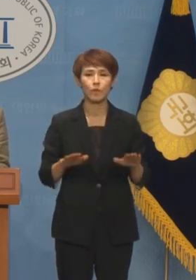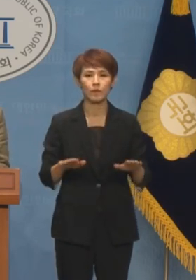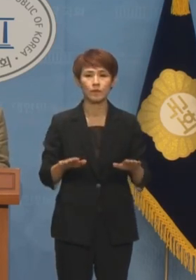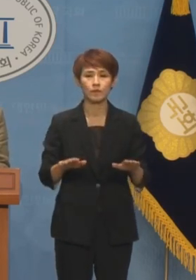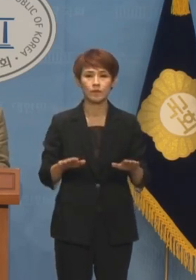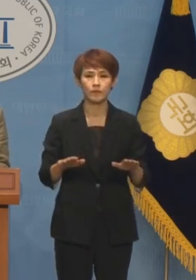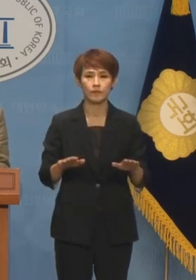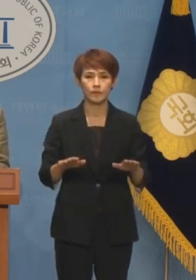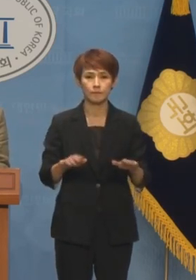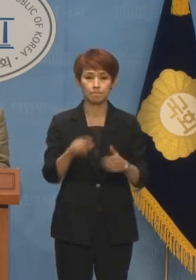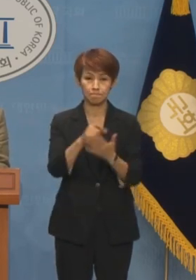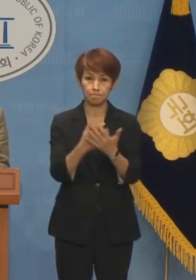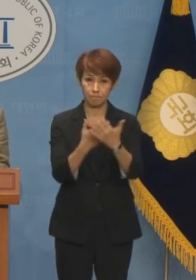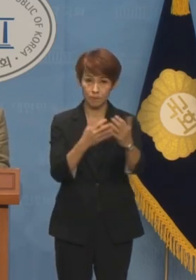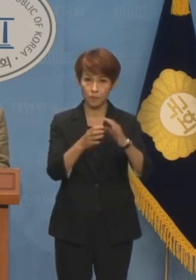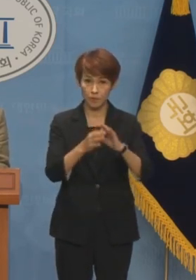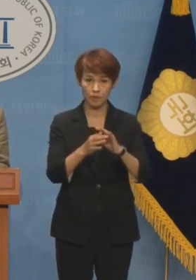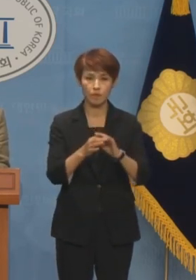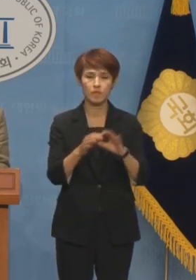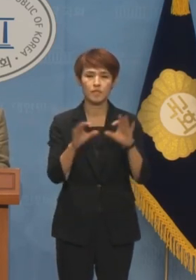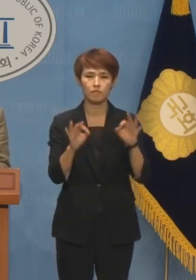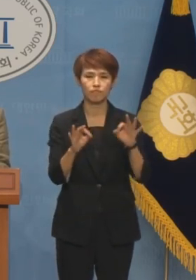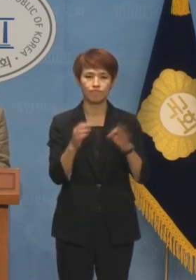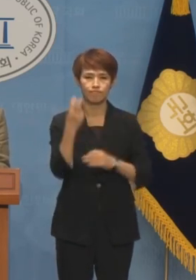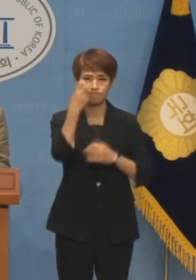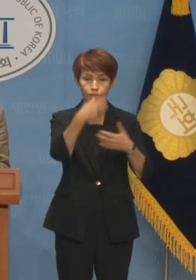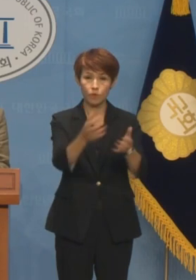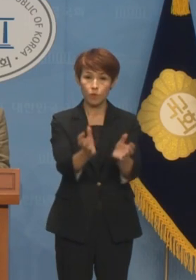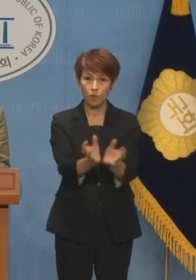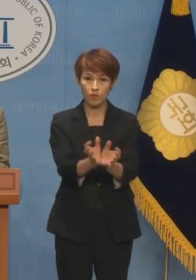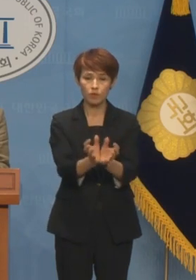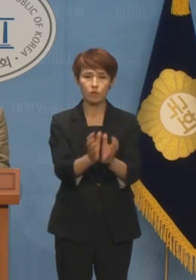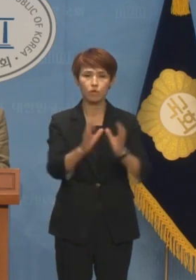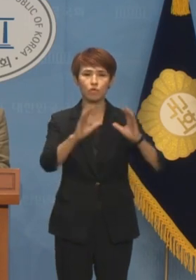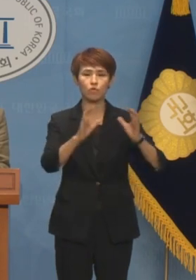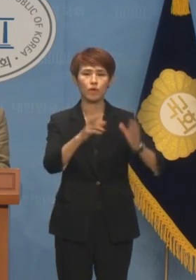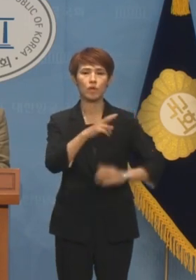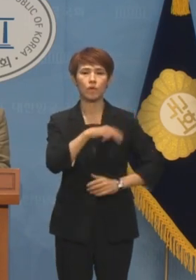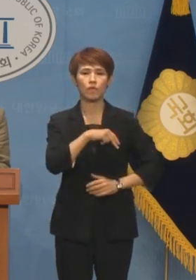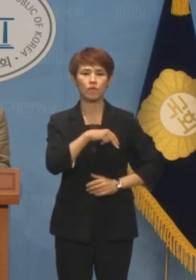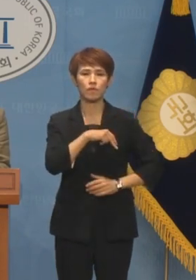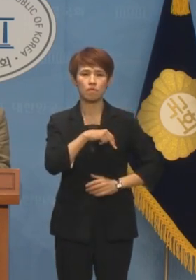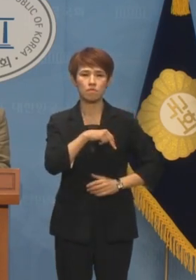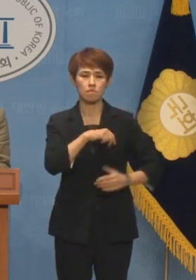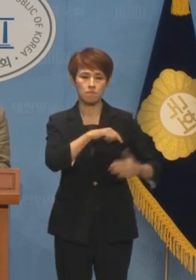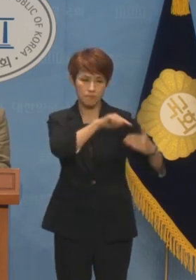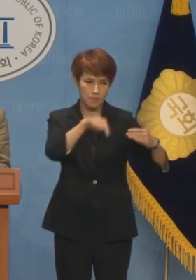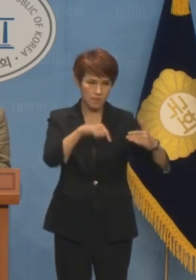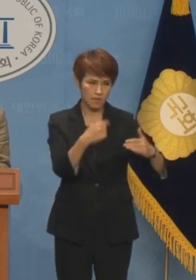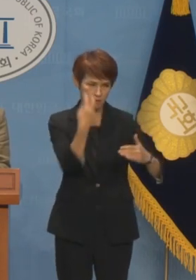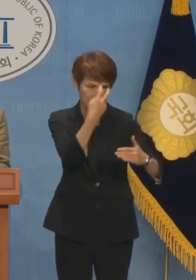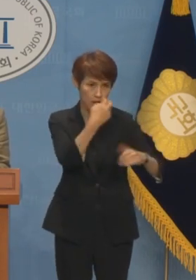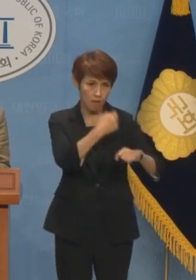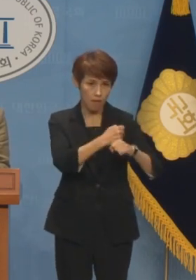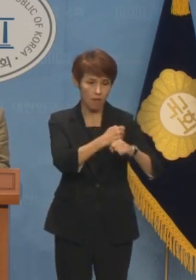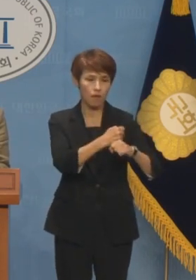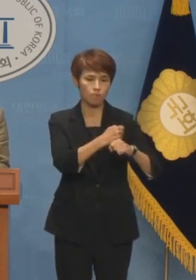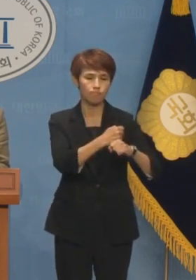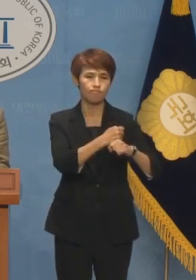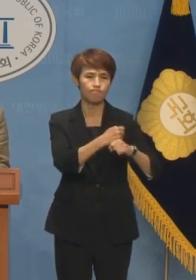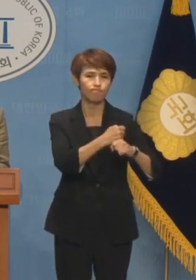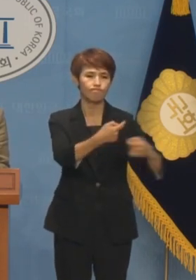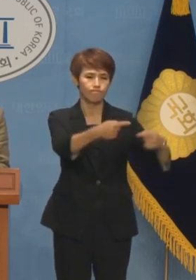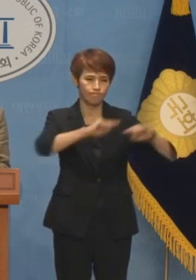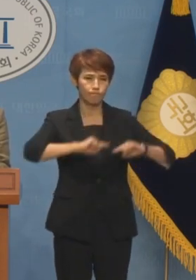이 자리를 통해 금융감독원이 국회의원의 내부감사 요구에 정당히 임할 것을